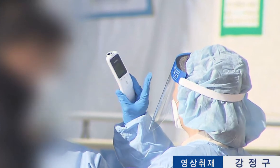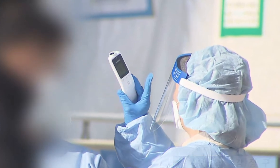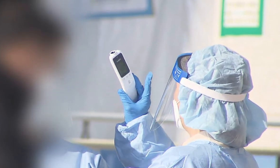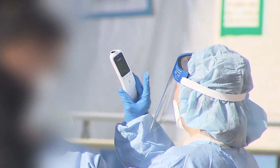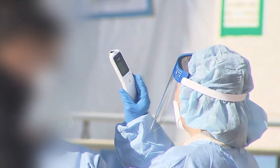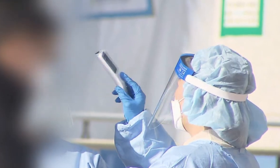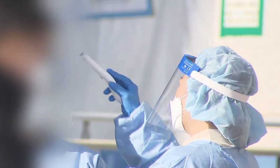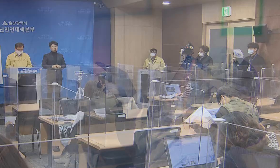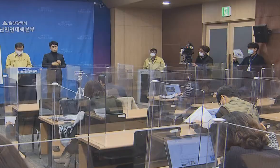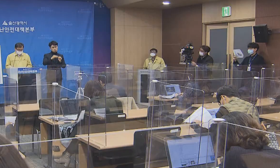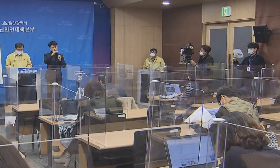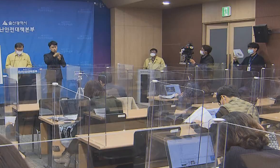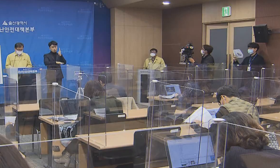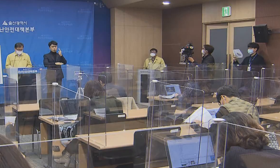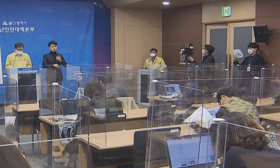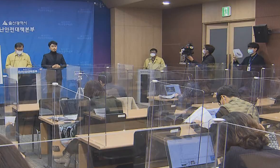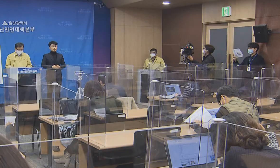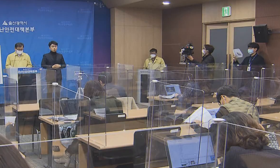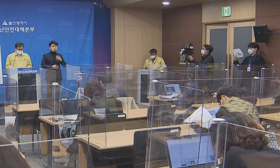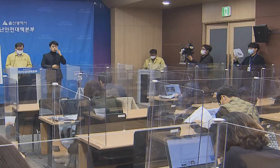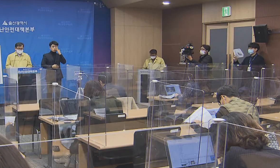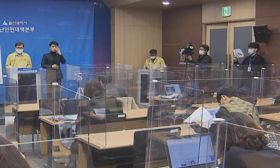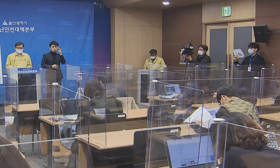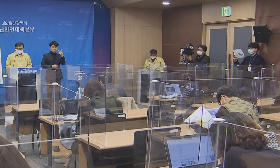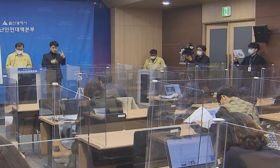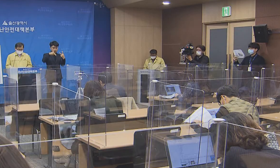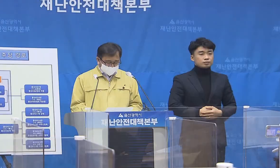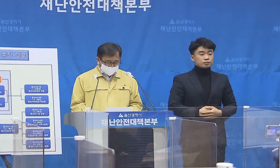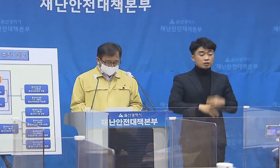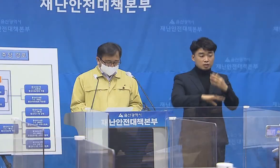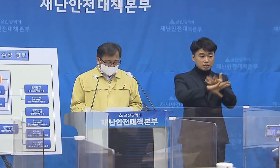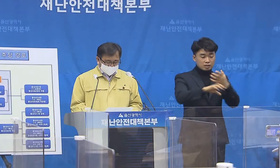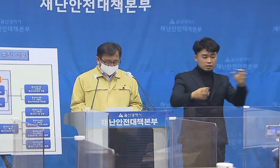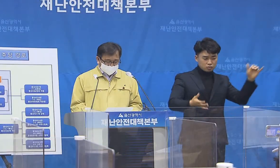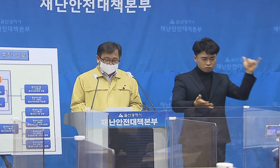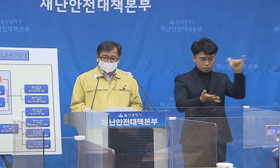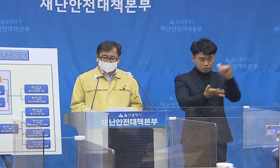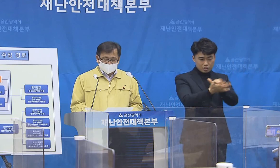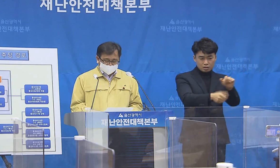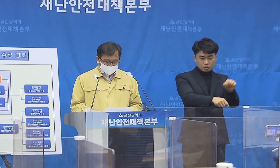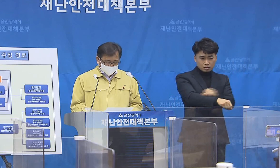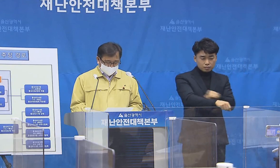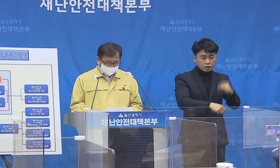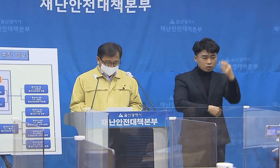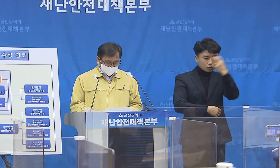방역수칙을 철저히 지켜달라고 말했습니다. JCN 뉴스 구현입니다.